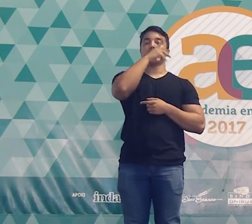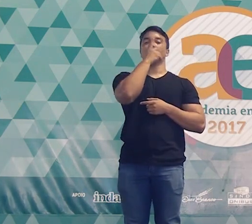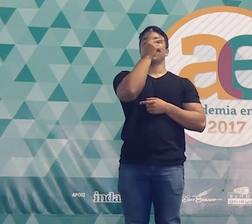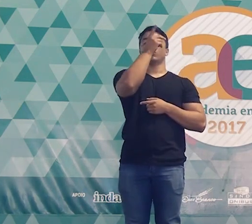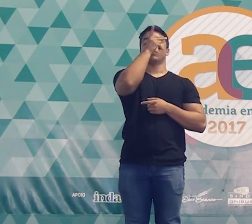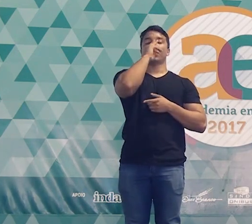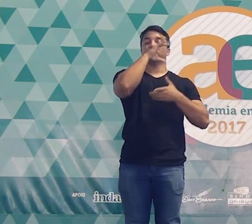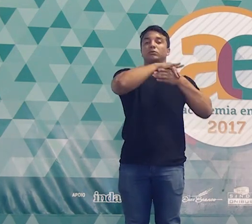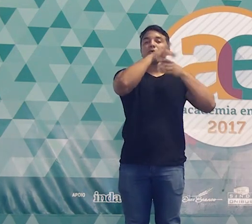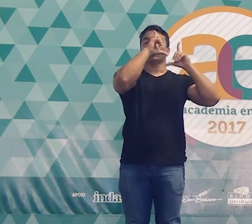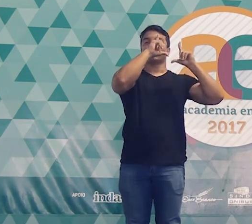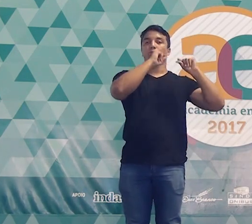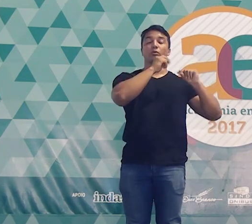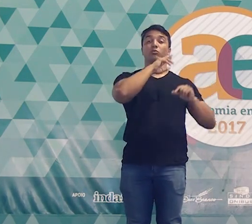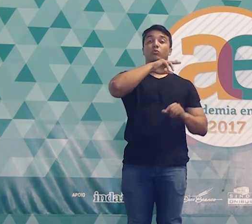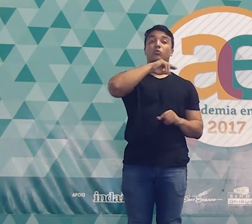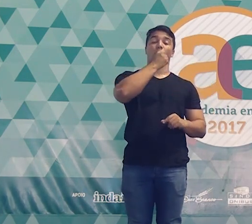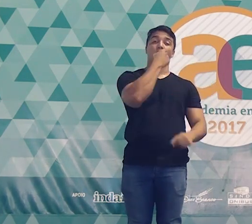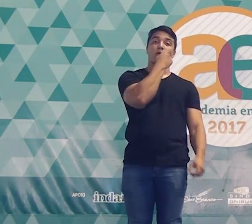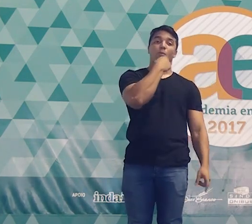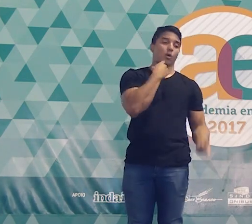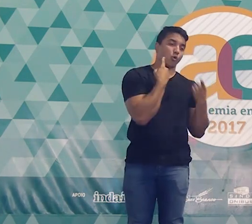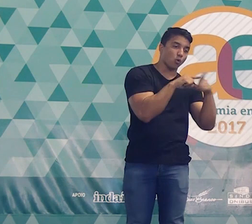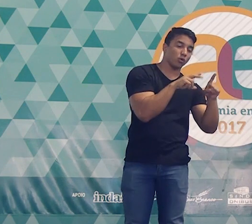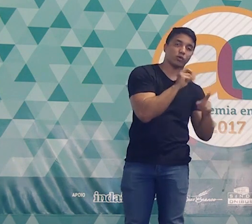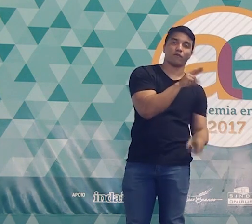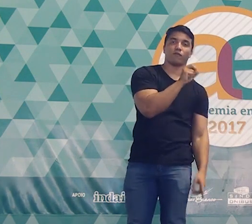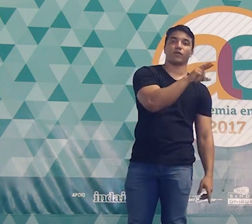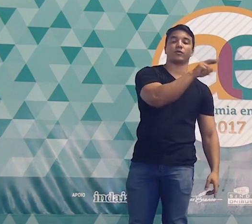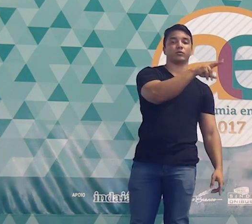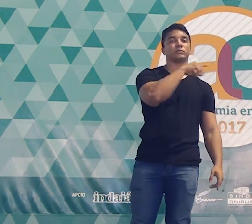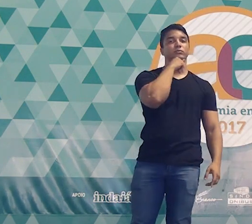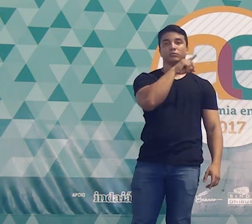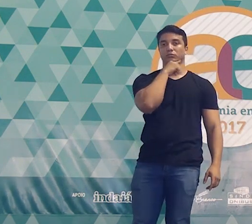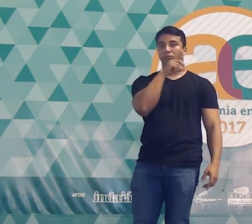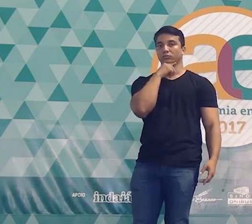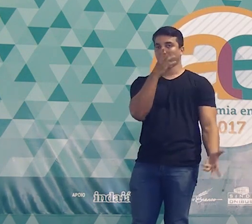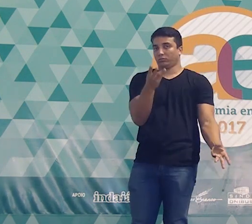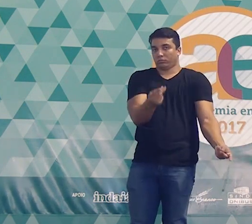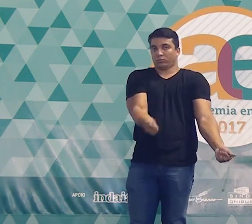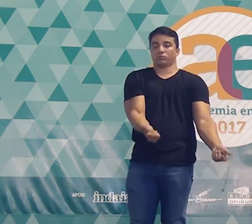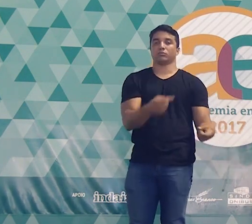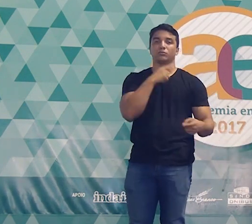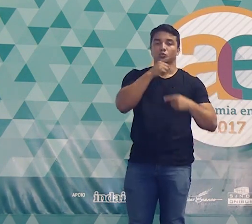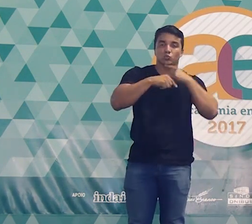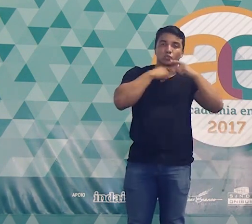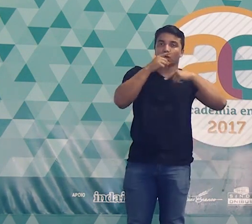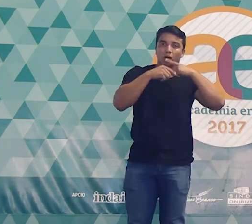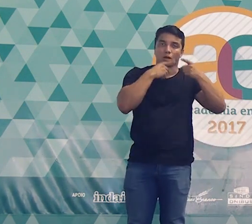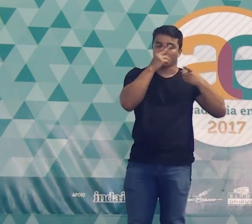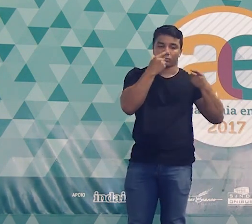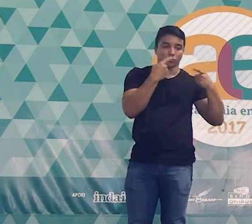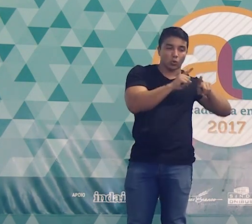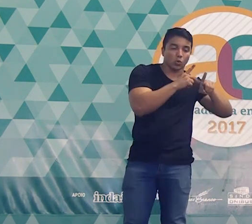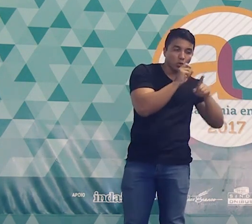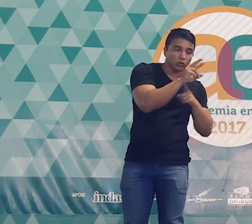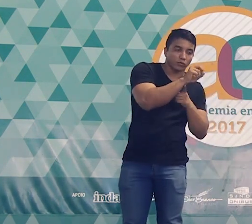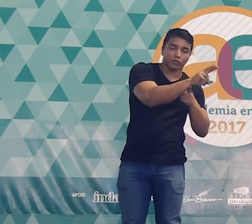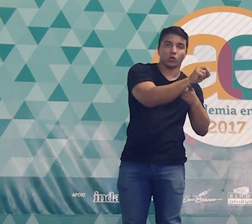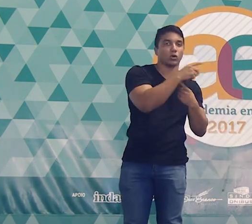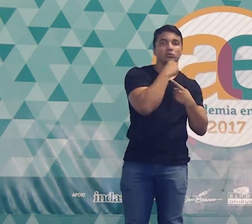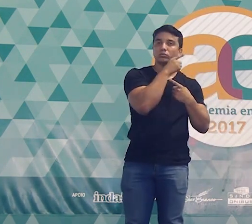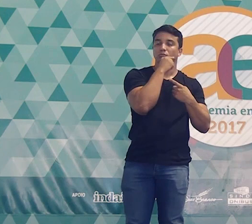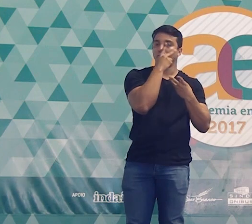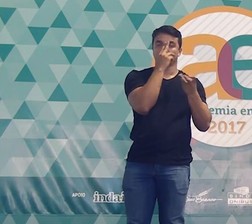analgésico, pois não há um remédio antiviral de pronto para uma gripe, não há um remédio antiviral pronto para tratar uma